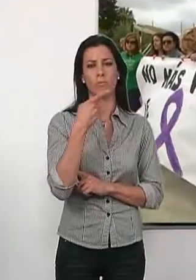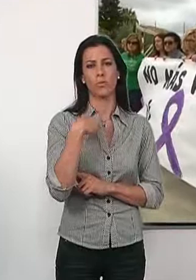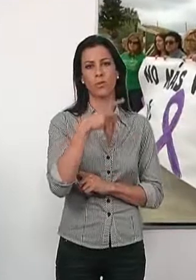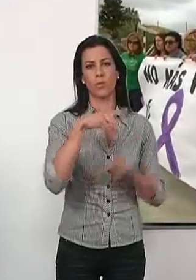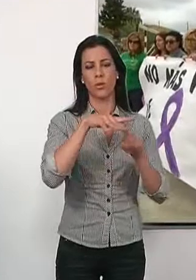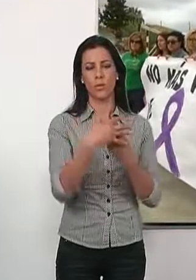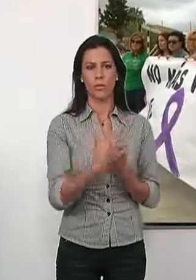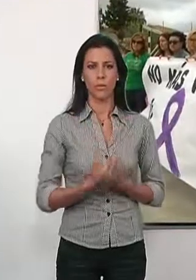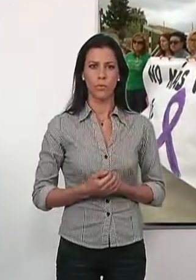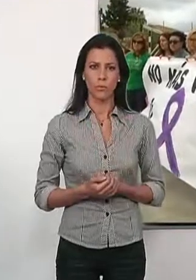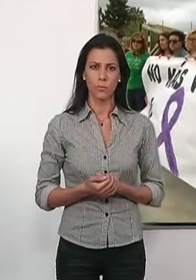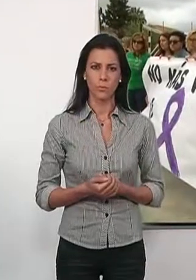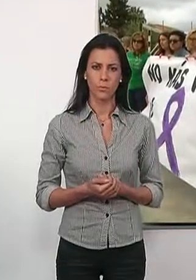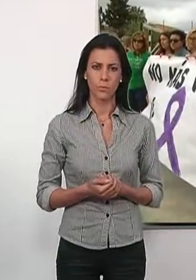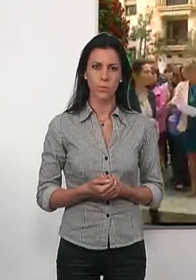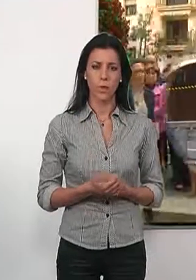sucedido